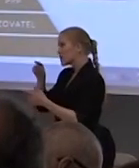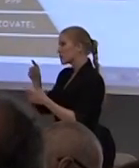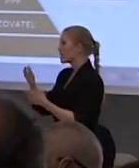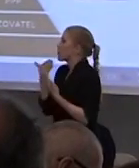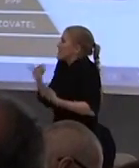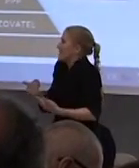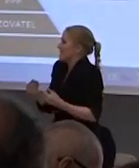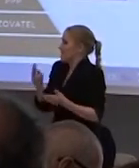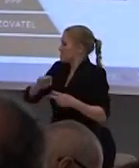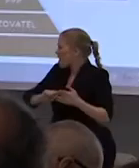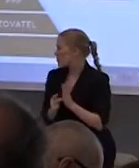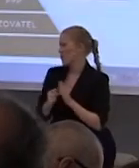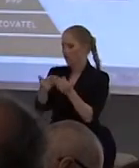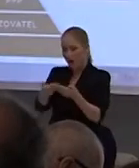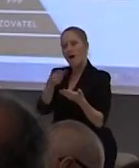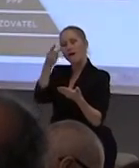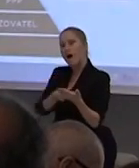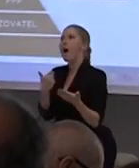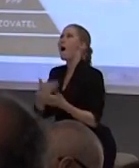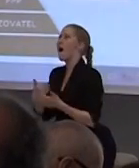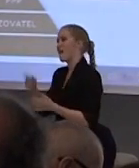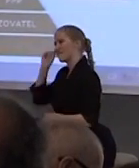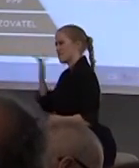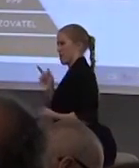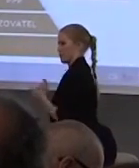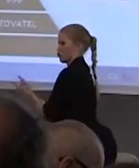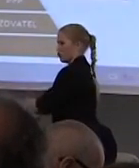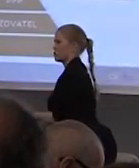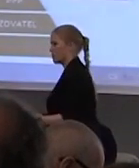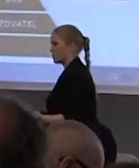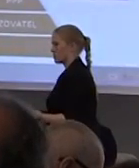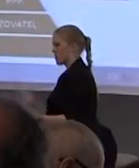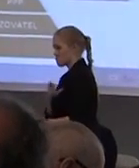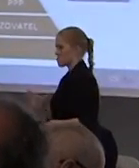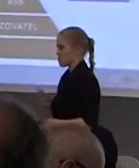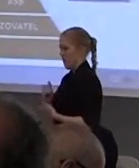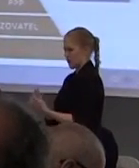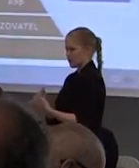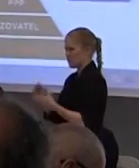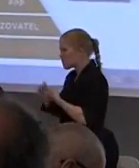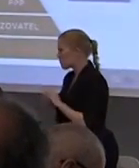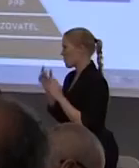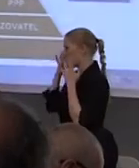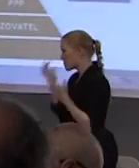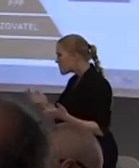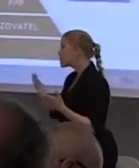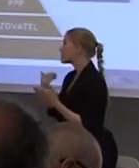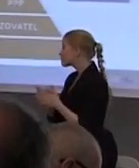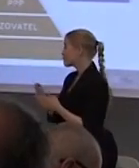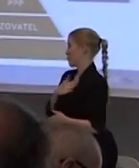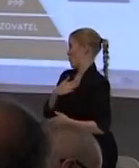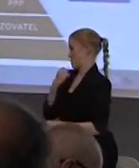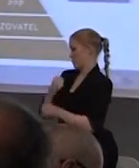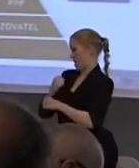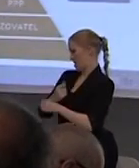jak řešit konkrétní záležitosti v běžné denní výuce, tak se snažíme ošetřit i